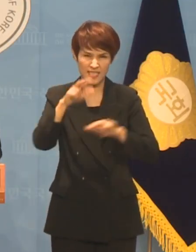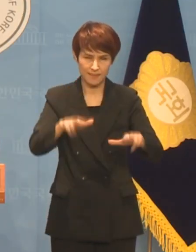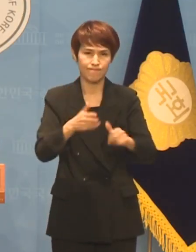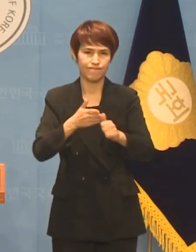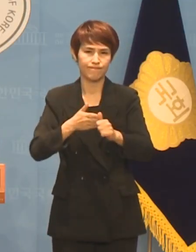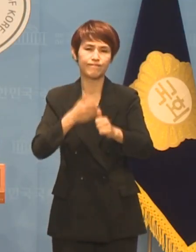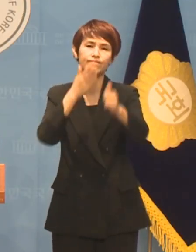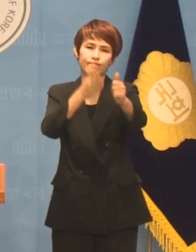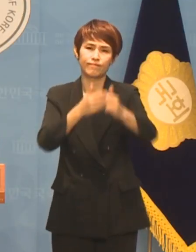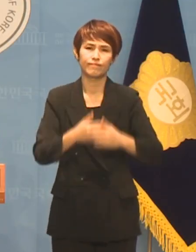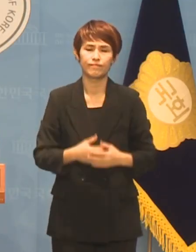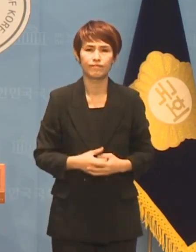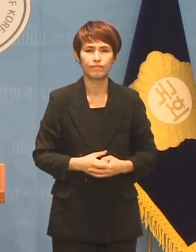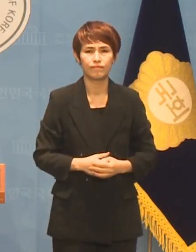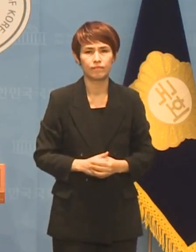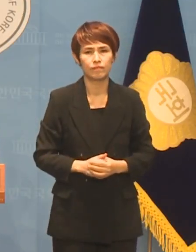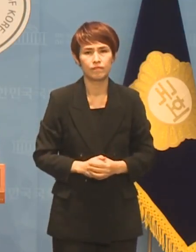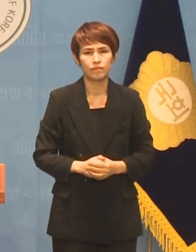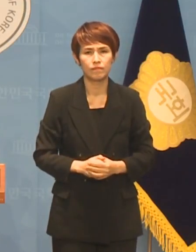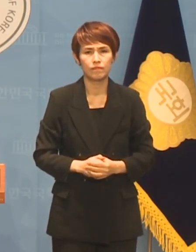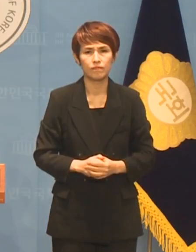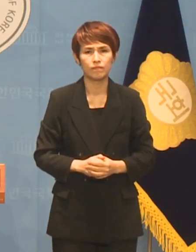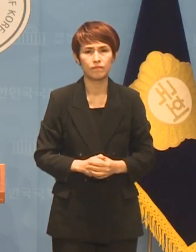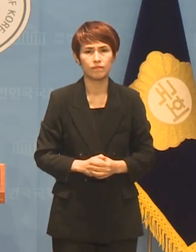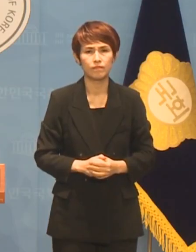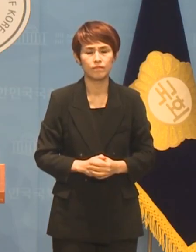착수해 주시기를 바랍니다.